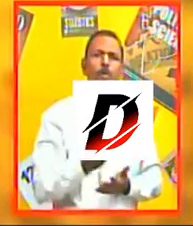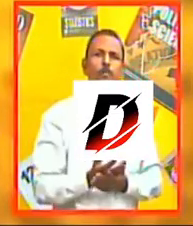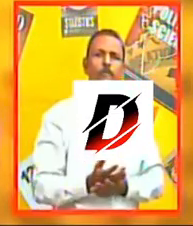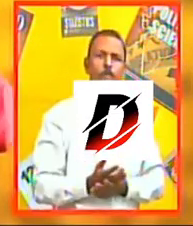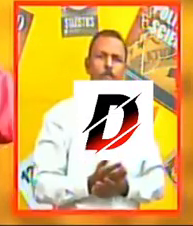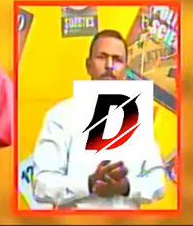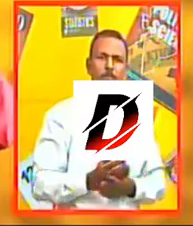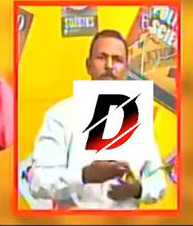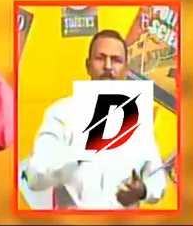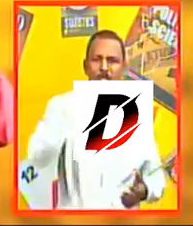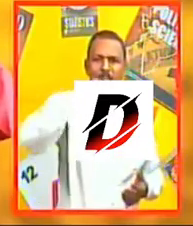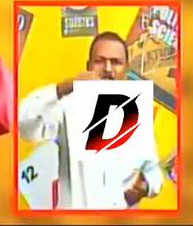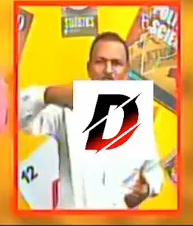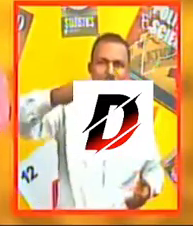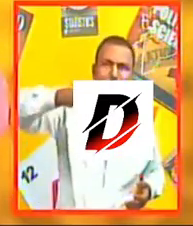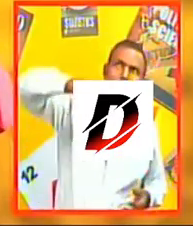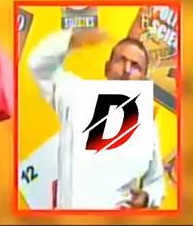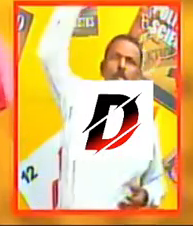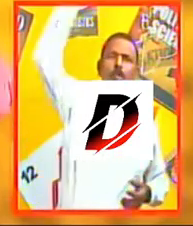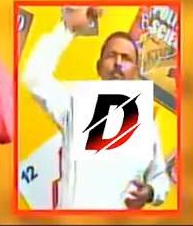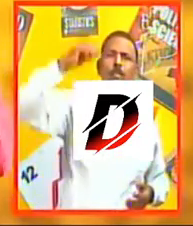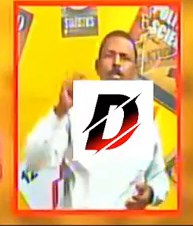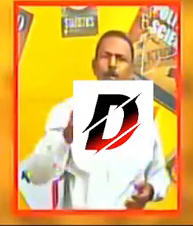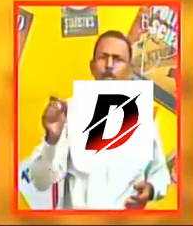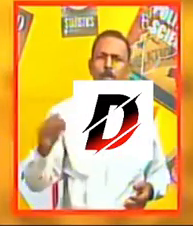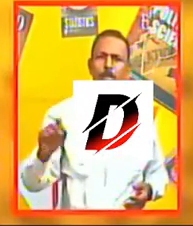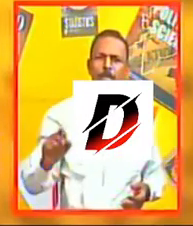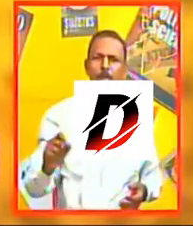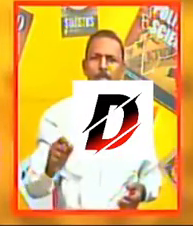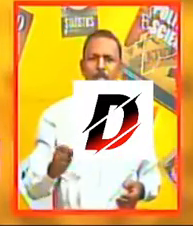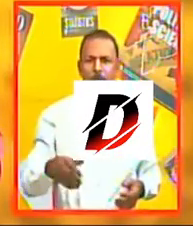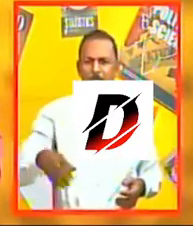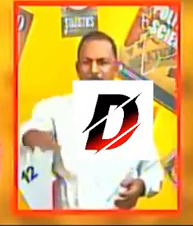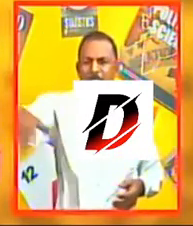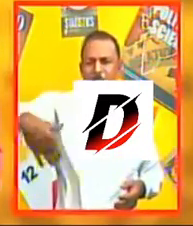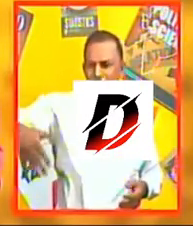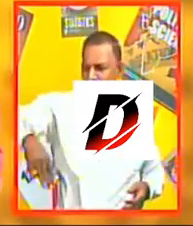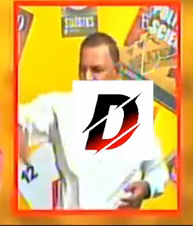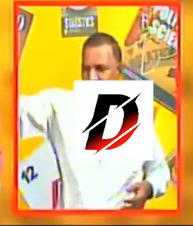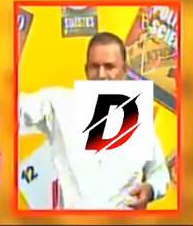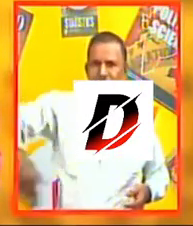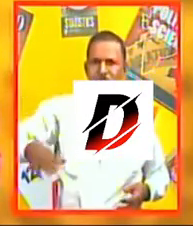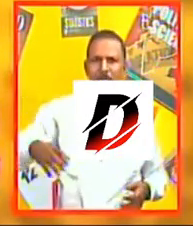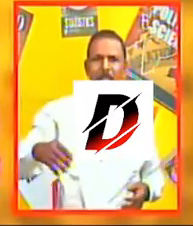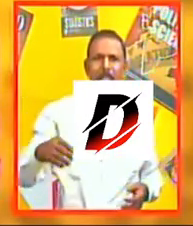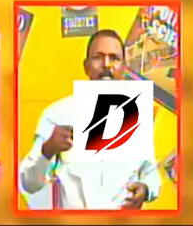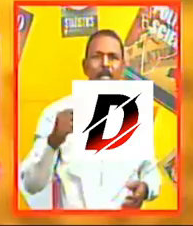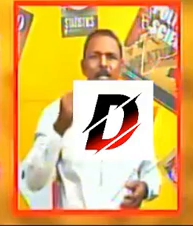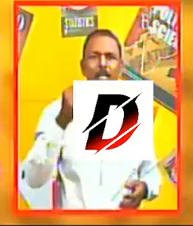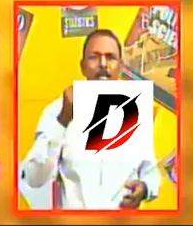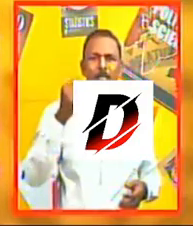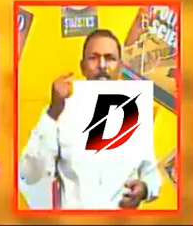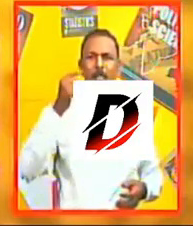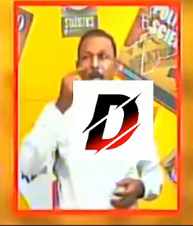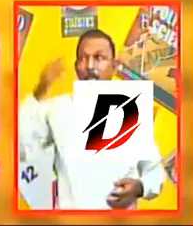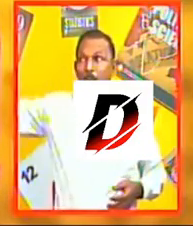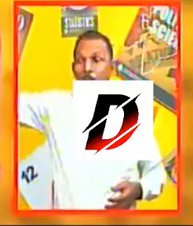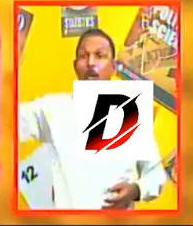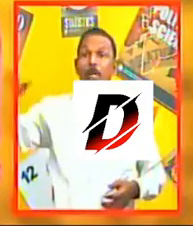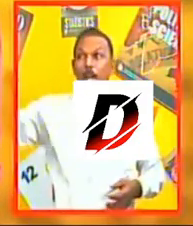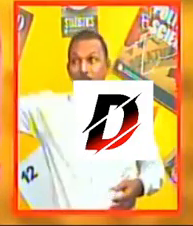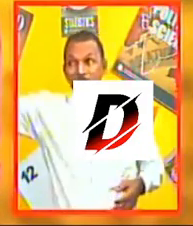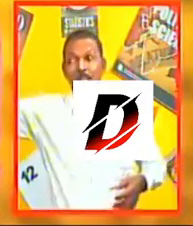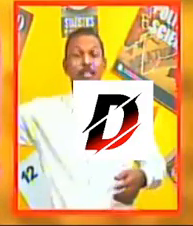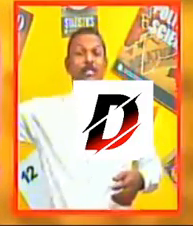எப்பொழுதும் கடல் மட்டத்திலிருந்து உயரம் நாம் குறிப்பிடுகின்ற பொழுது நிலப்பகுதியில் இருந்து, அதாவது கன்னியாகுமரி பகுதியில்